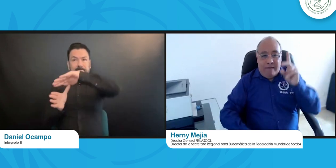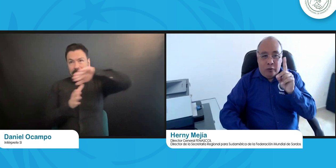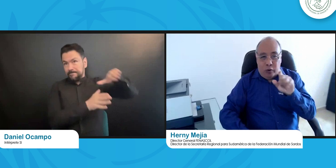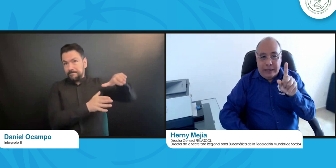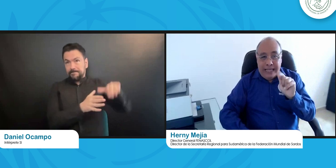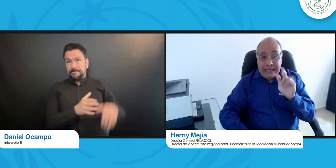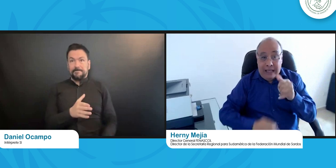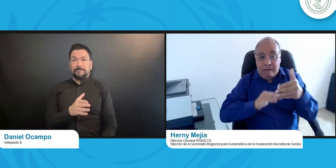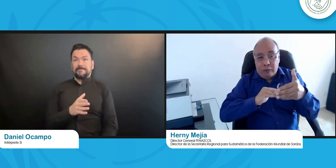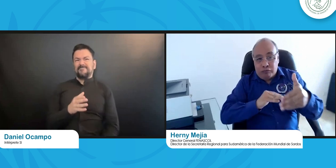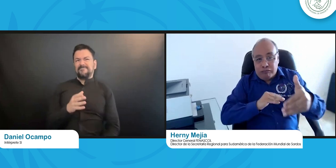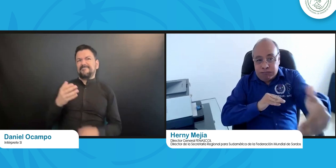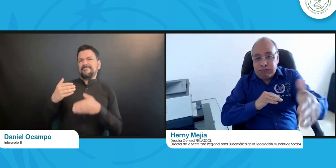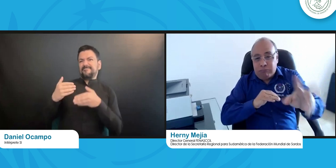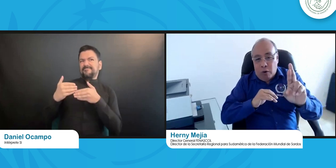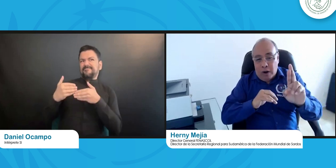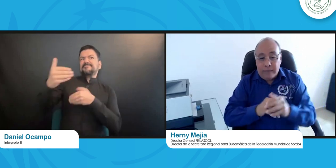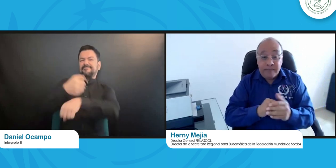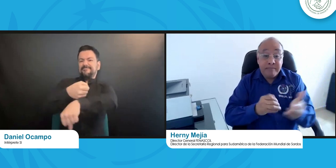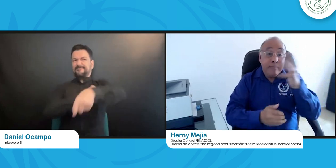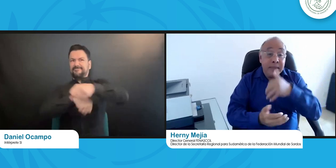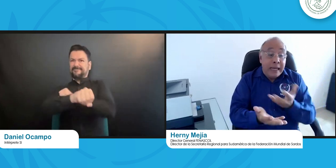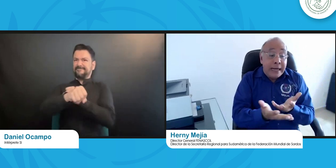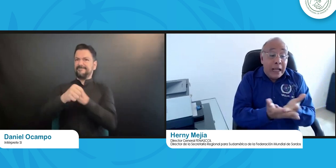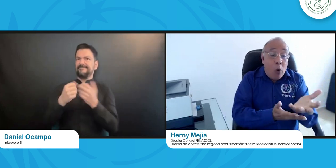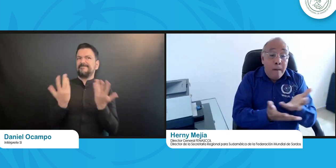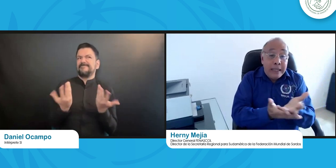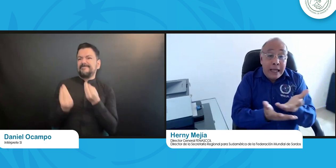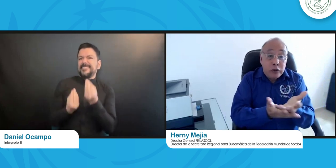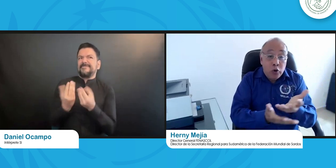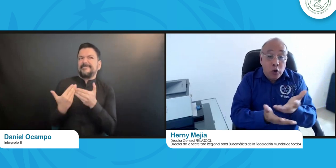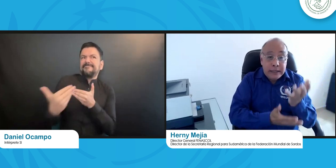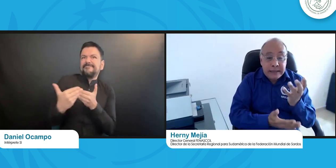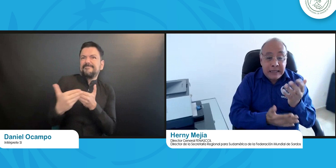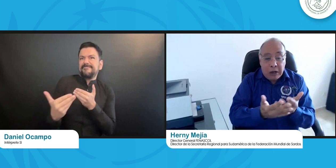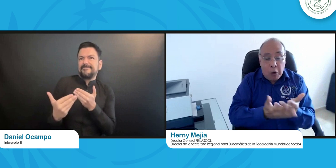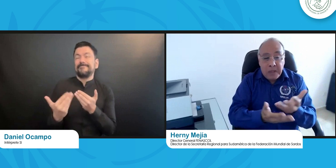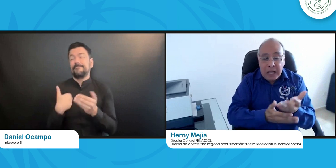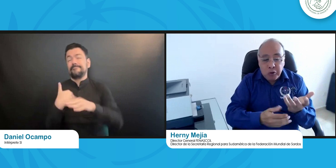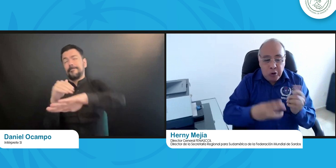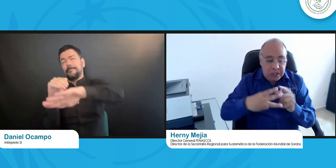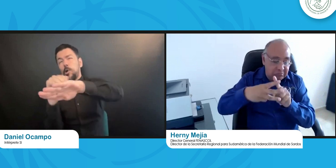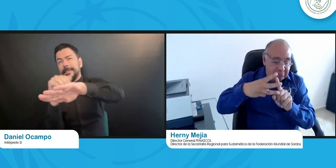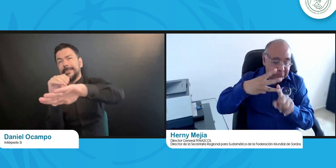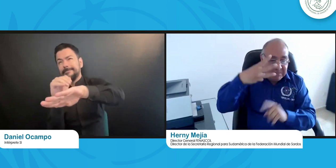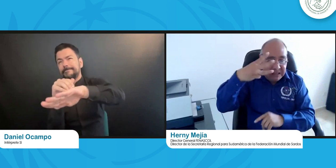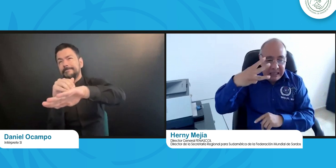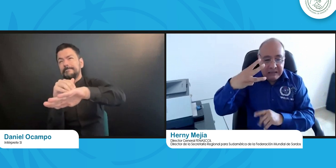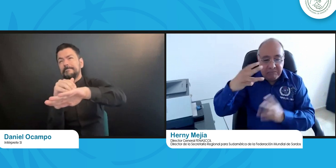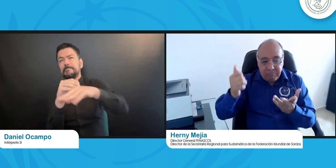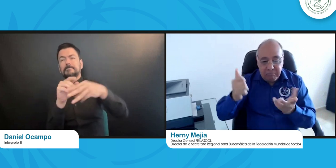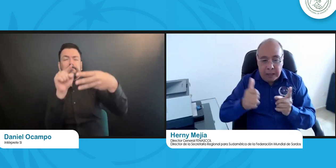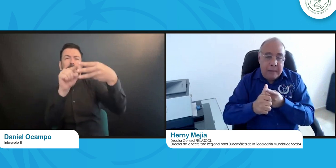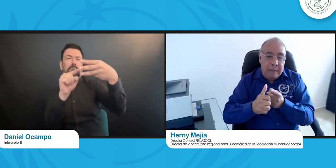Pasando a otro tema, ya abordamos estos desafíos, creo que es importante mencionar